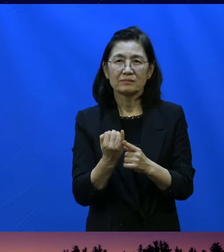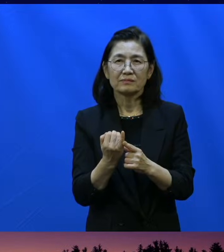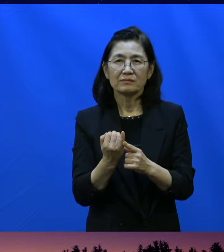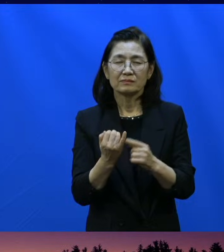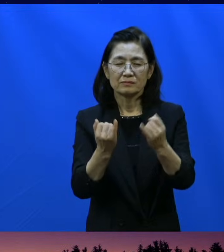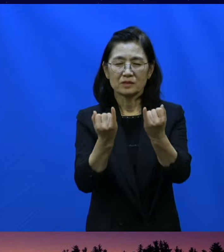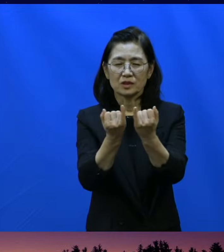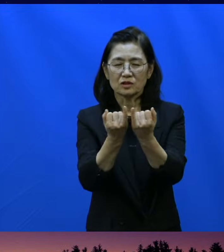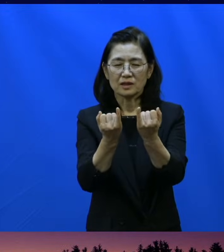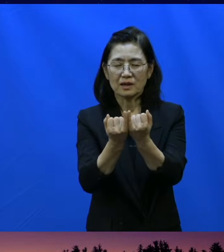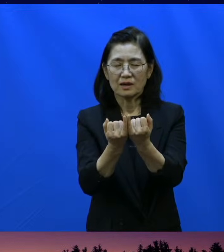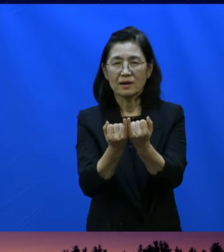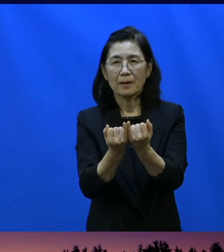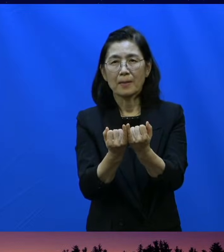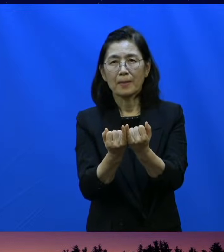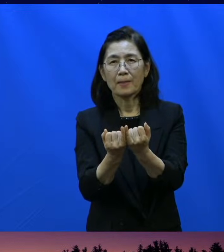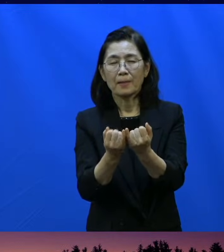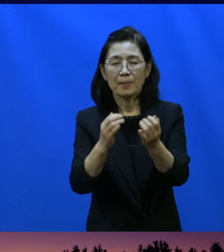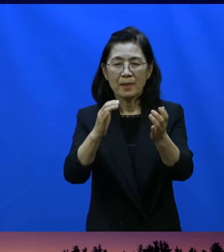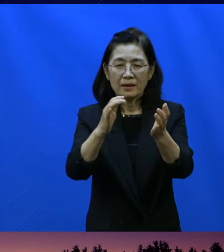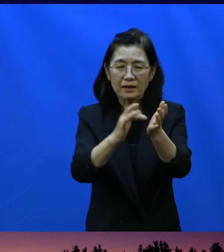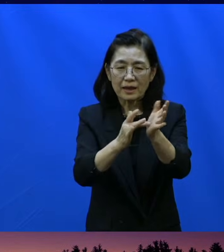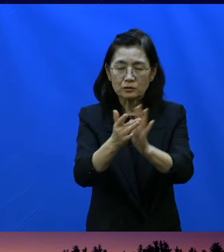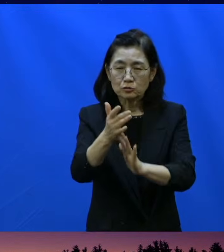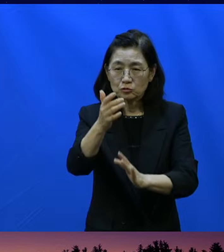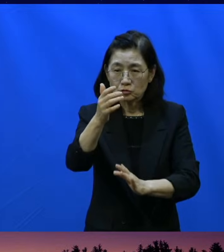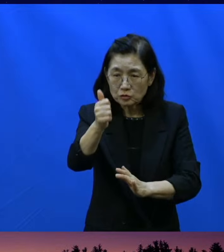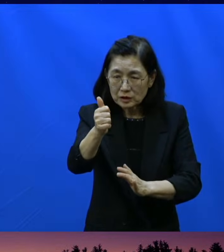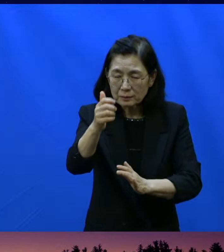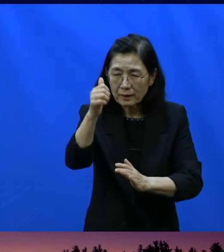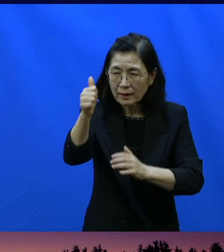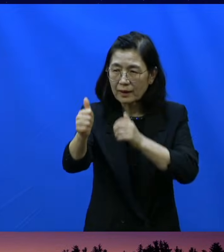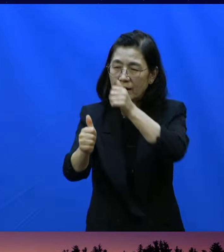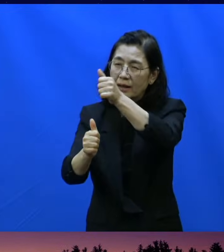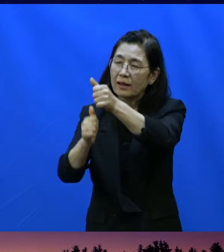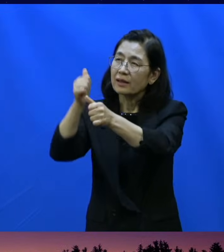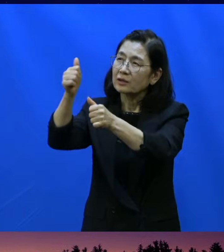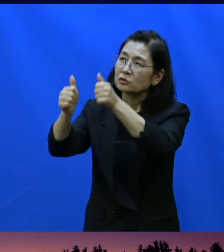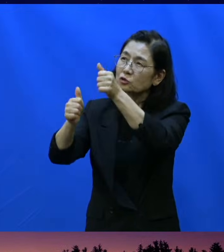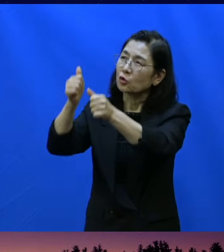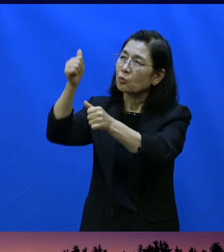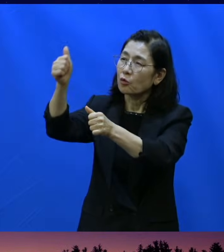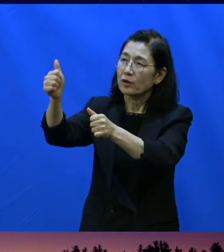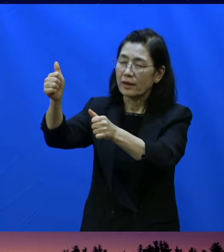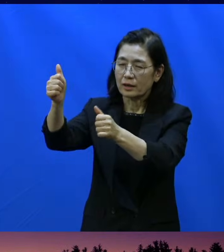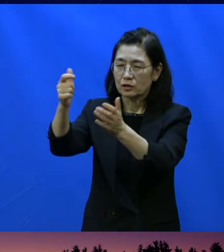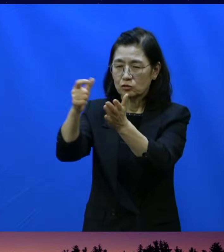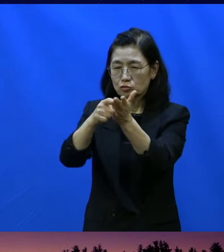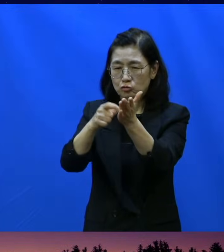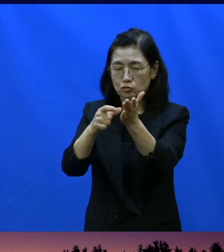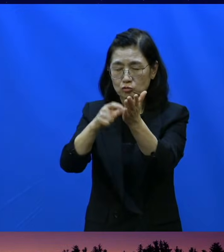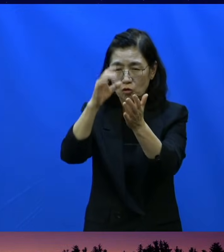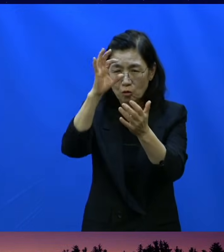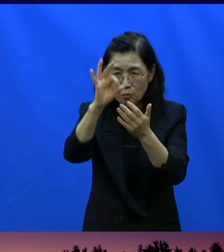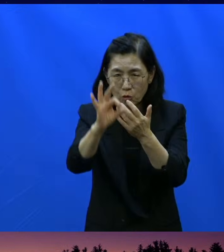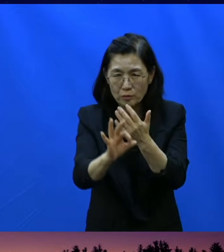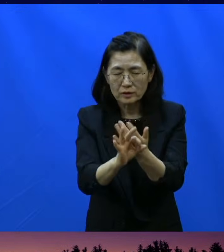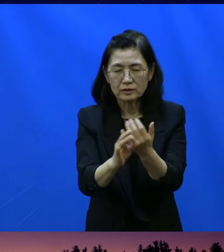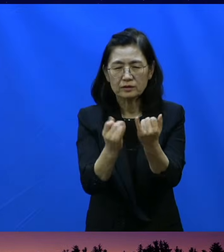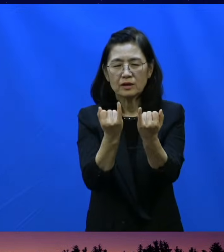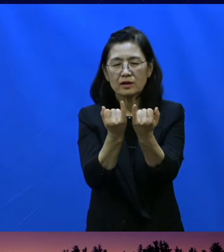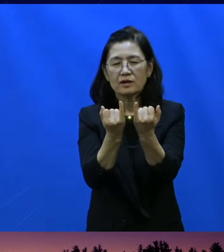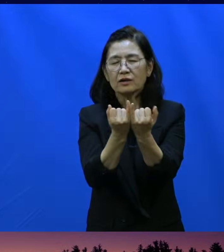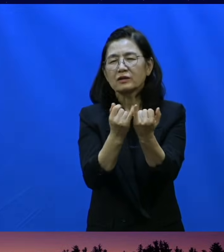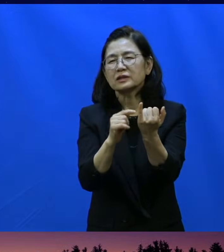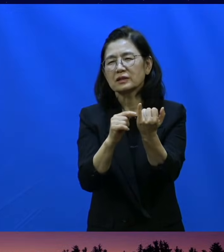그러니까 여러분 이 예수님의 영광스러운 족보에 감히 들어갈 수 없을 것